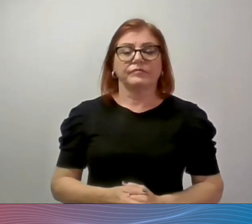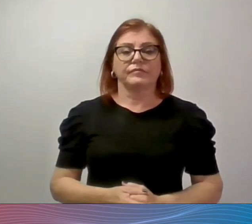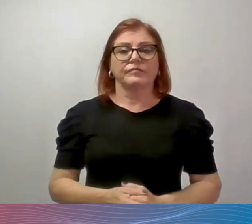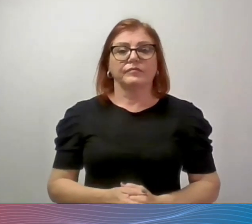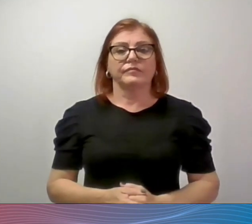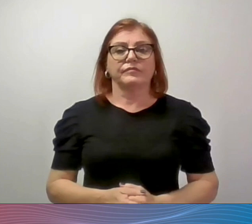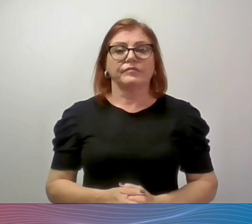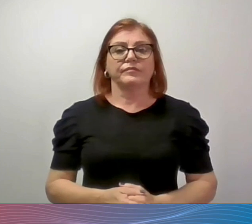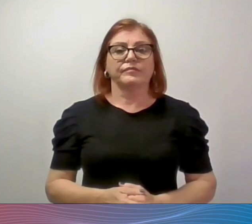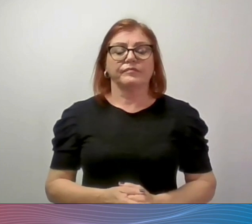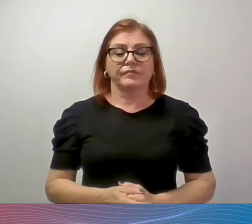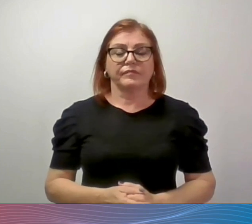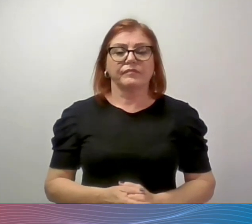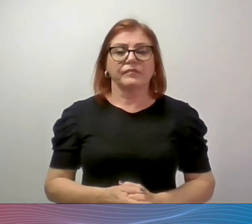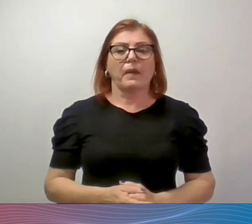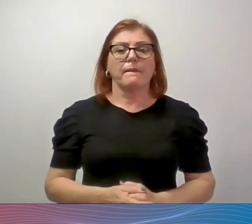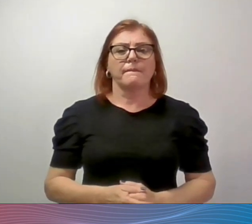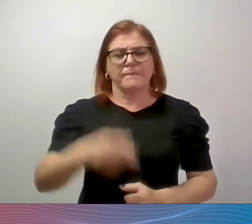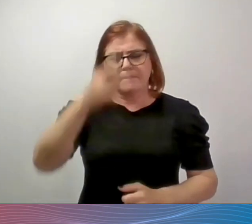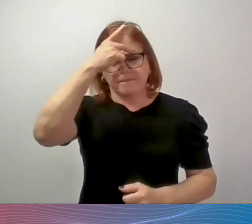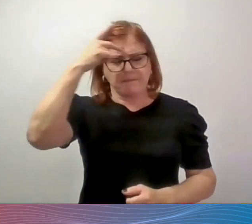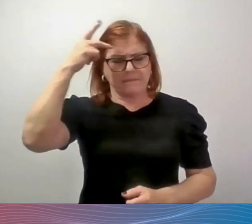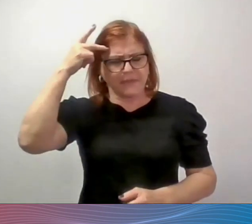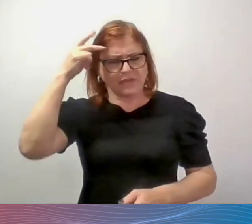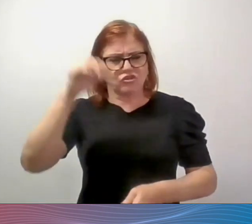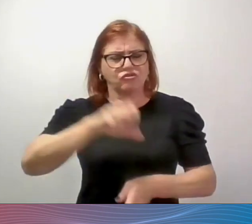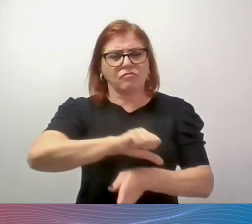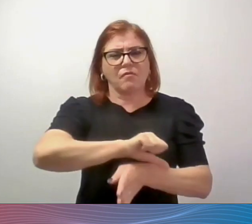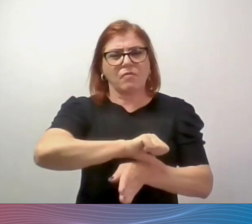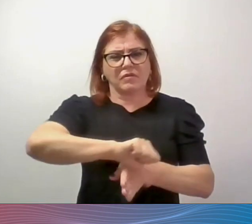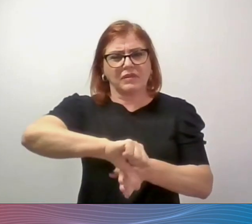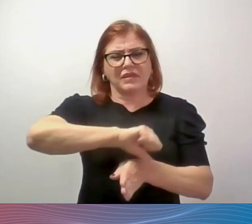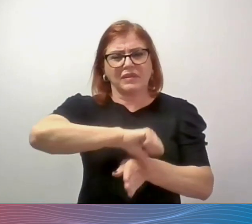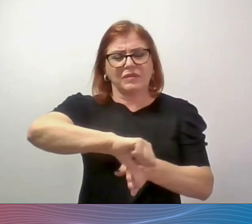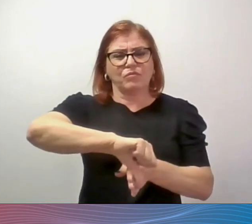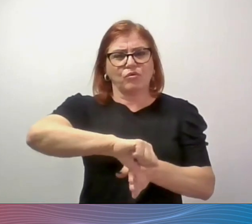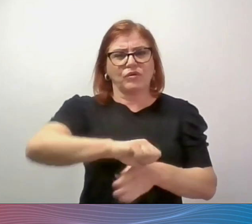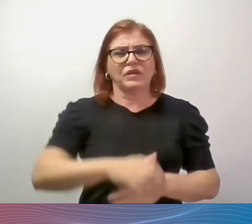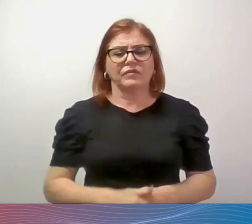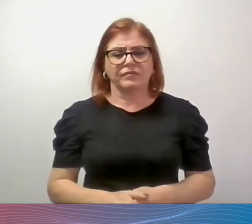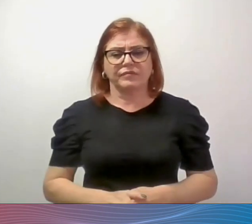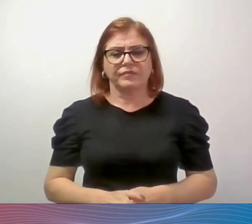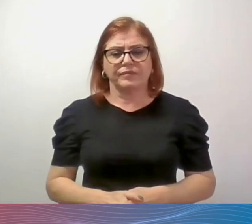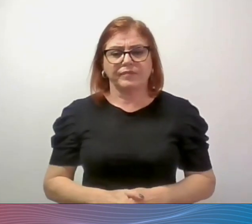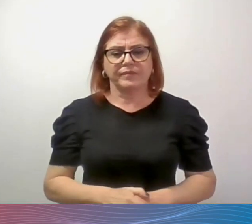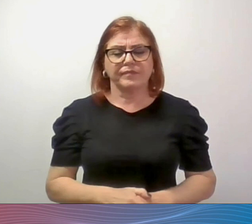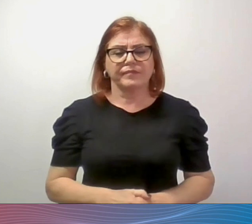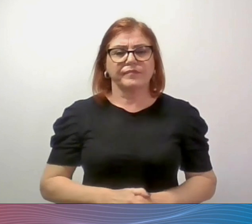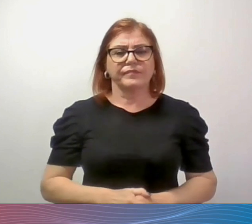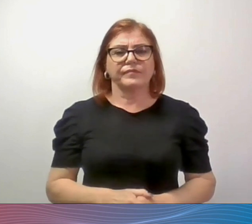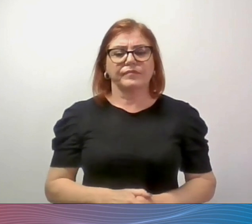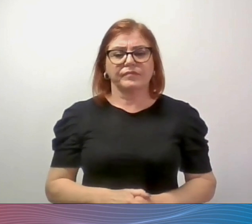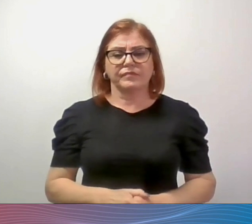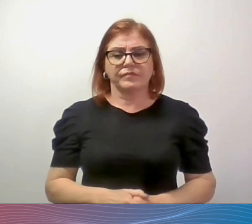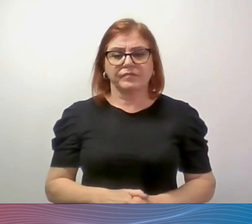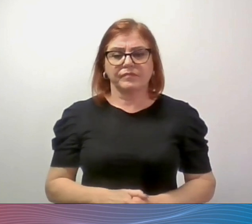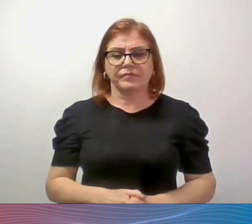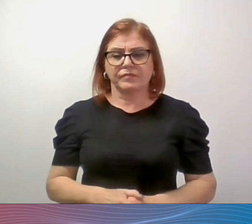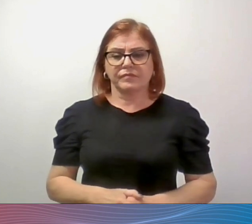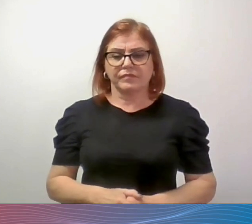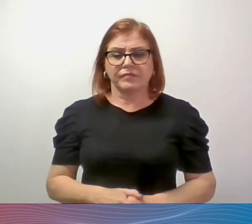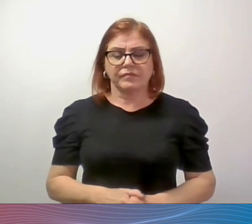imoral. Não sei se vocês estão percebendo que aqui não fala de alguém